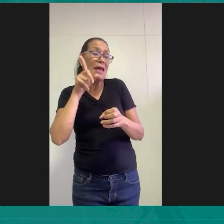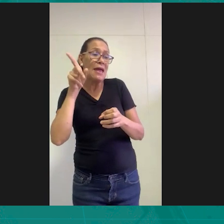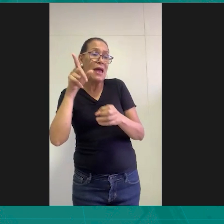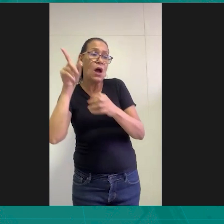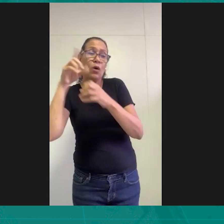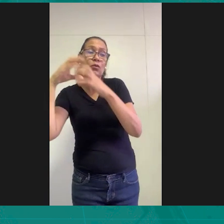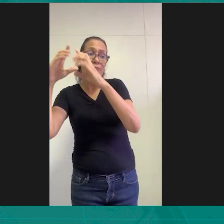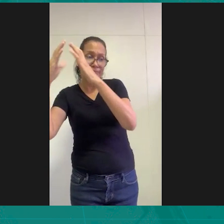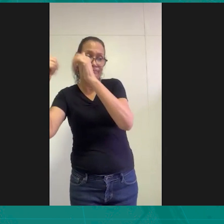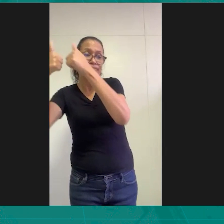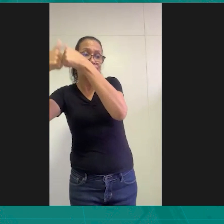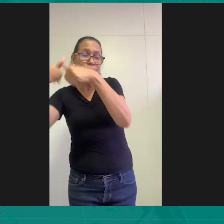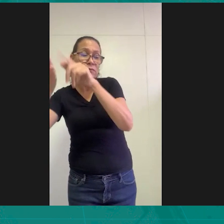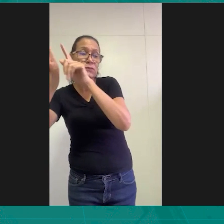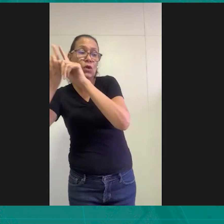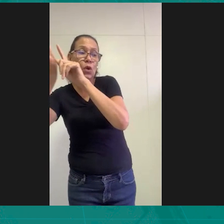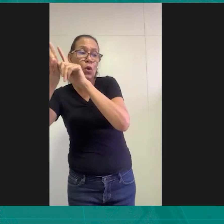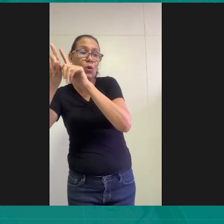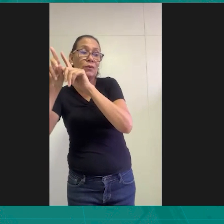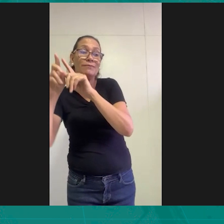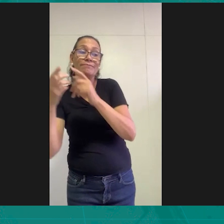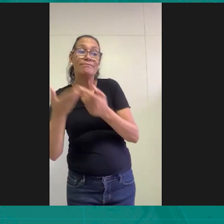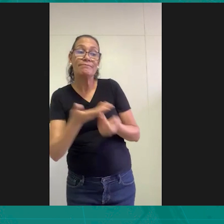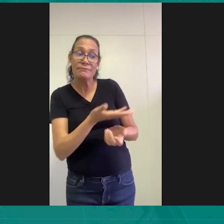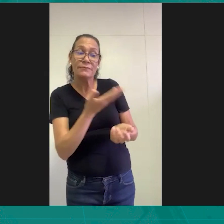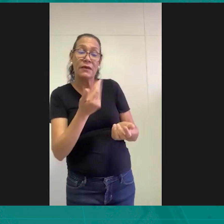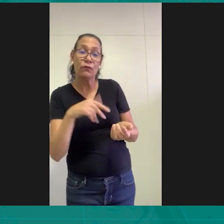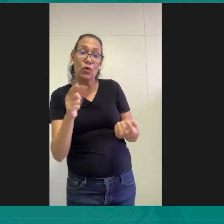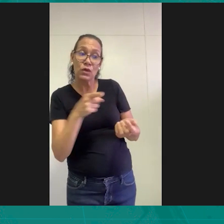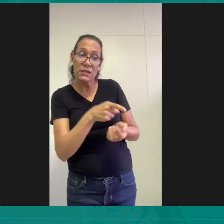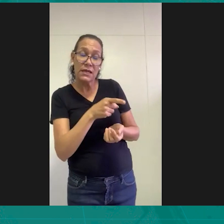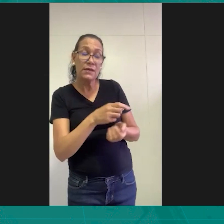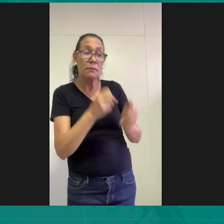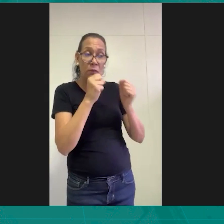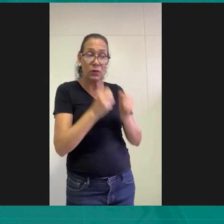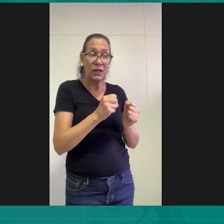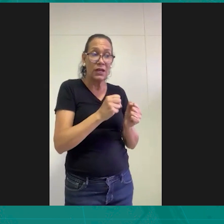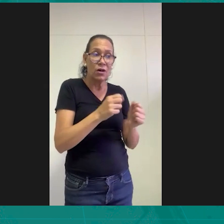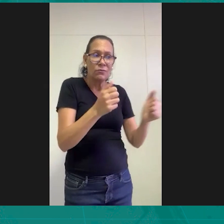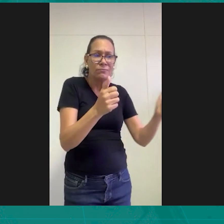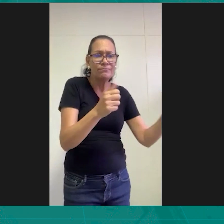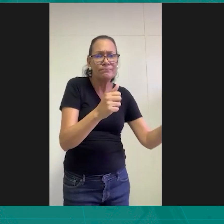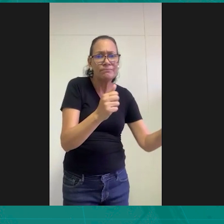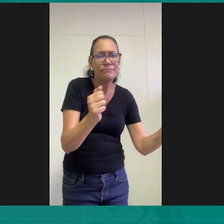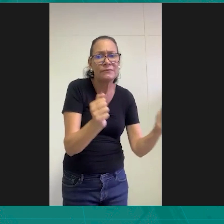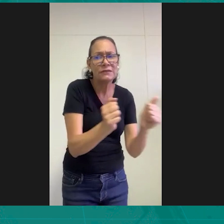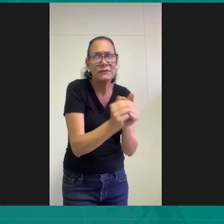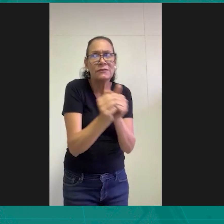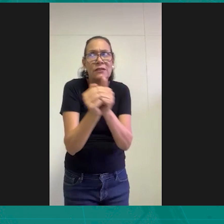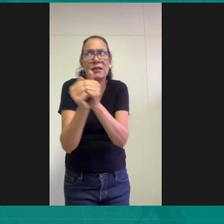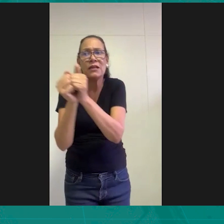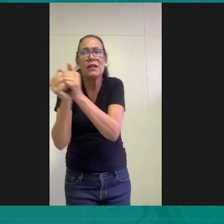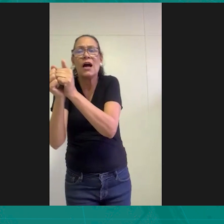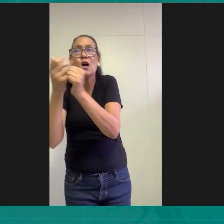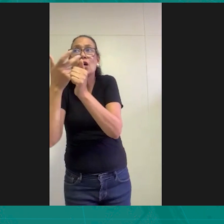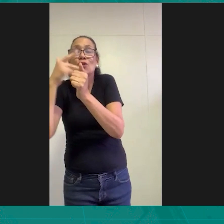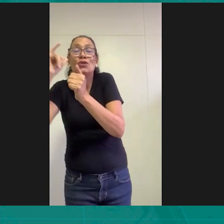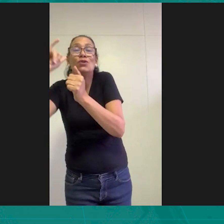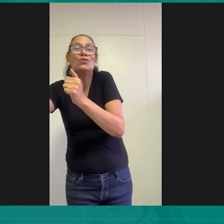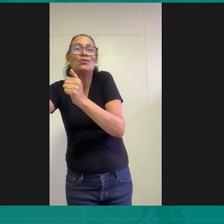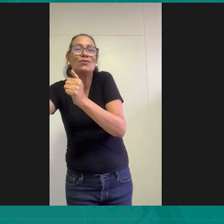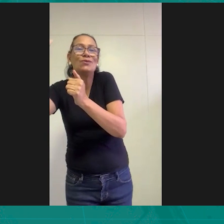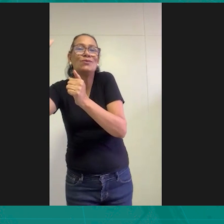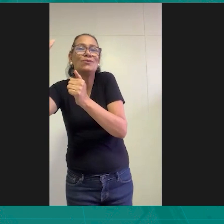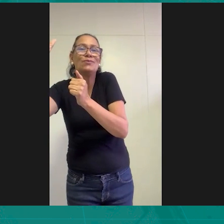vós também. Eu estou no Pai, mas vocês não podem estar no Pai enquanto eu não